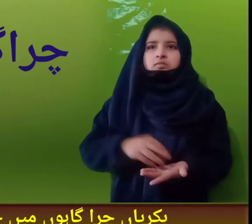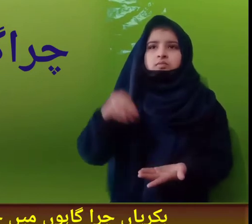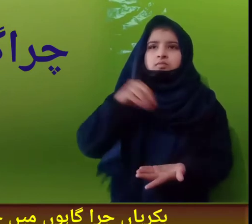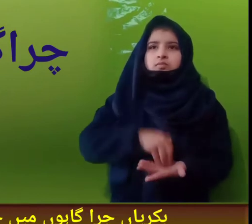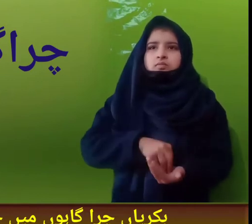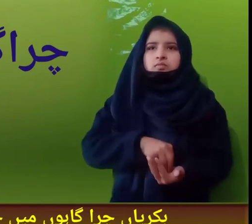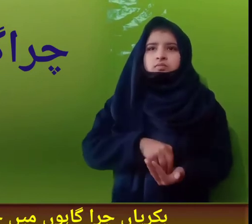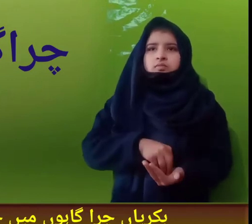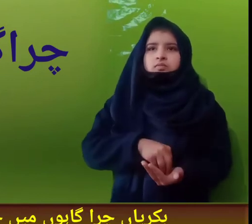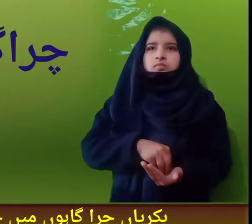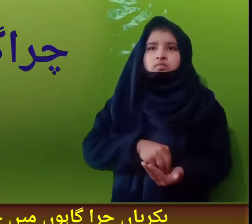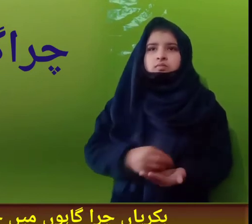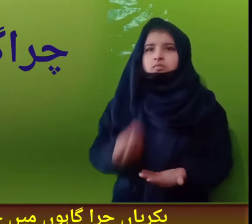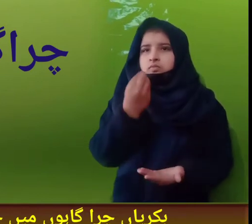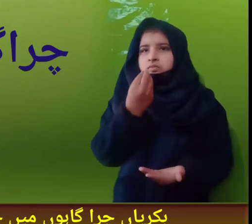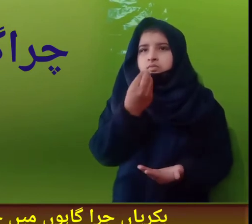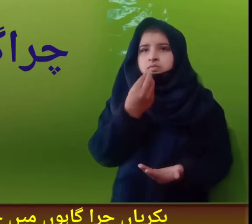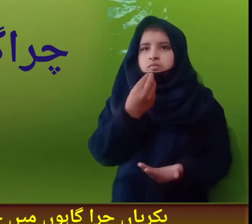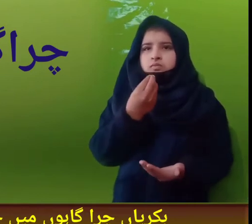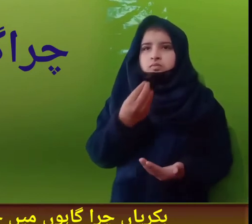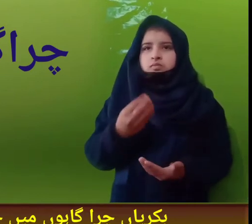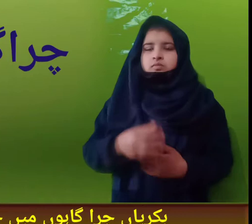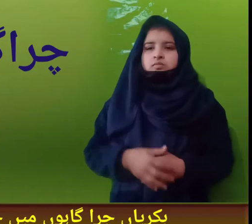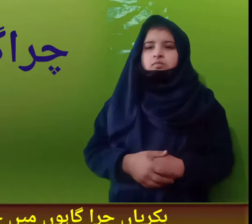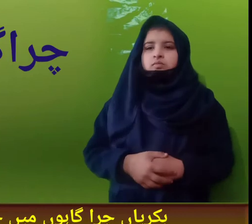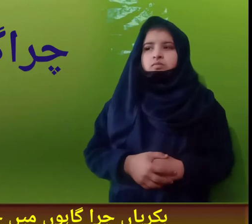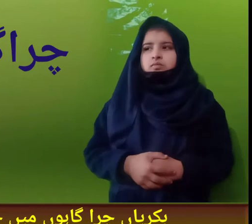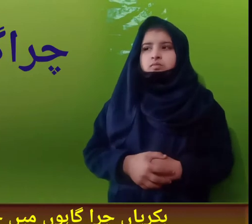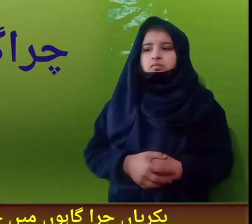में चरती हैं।